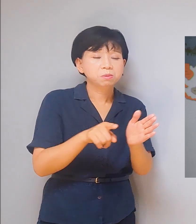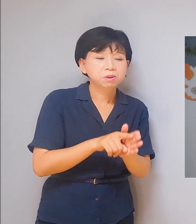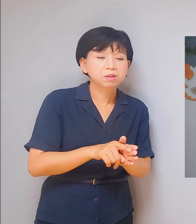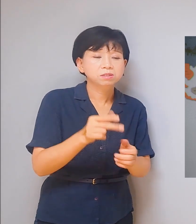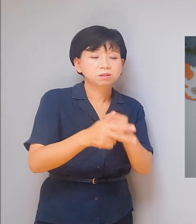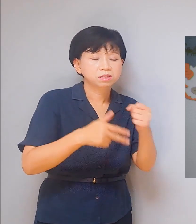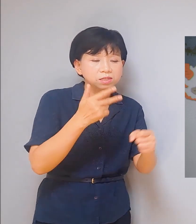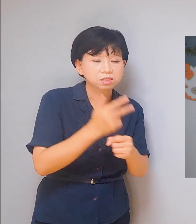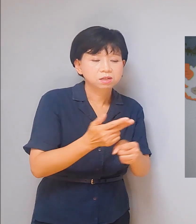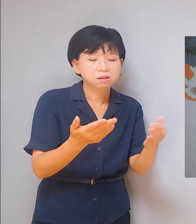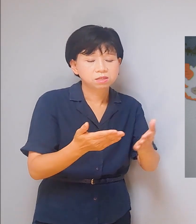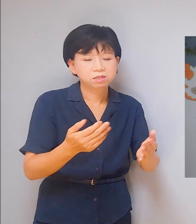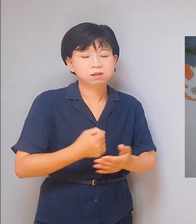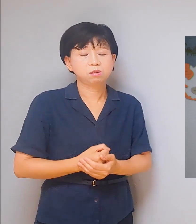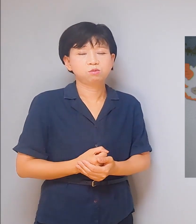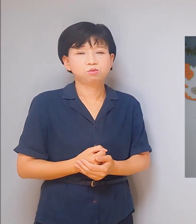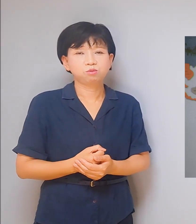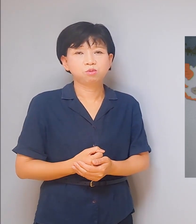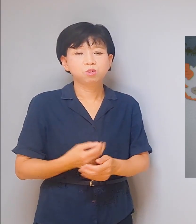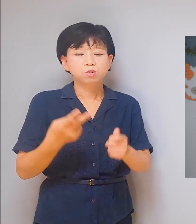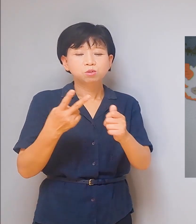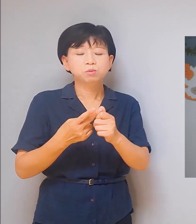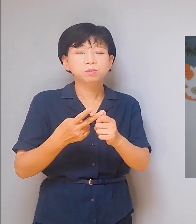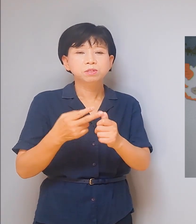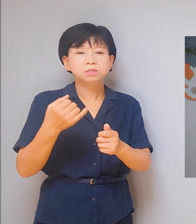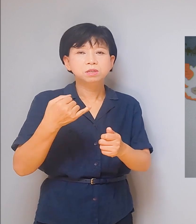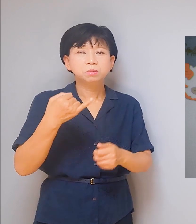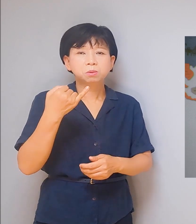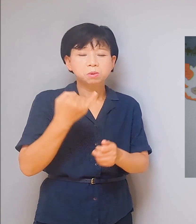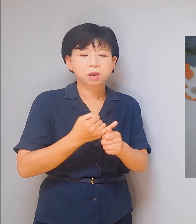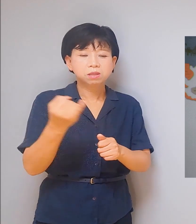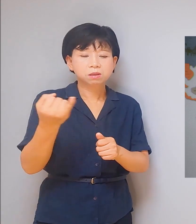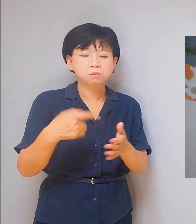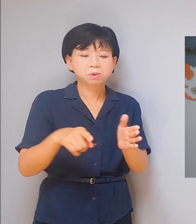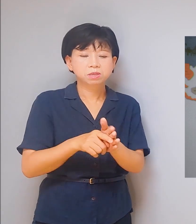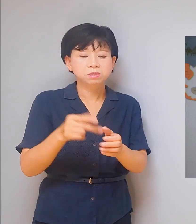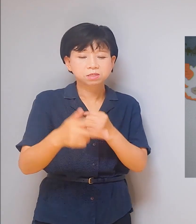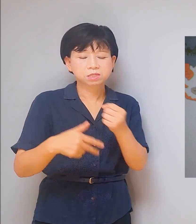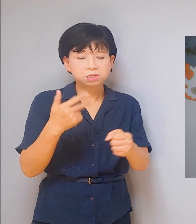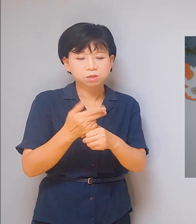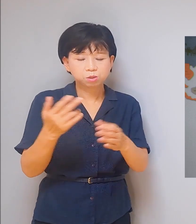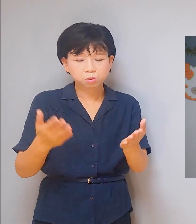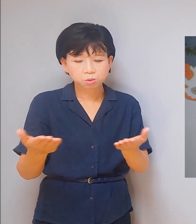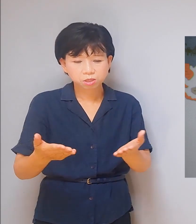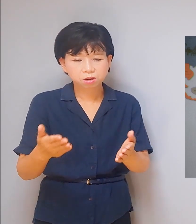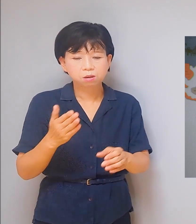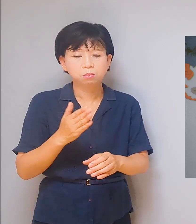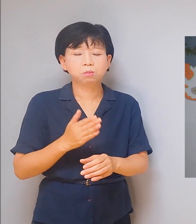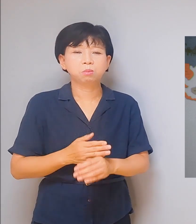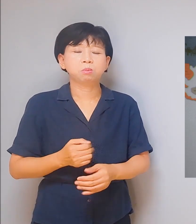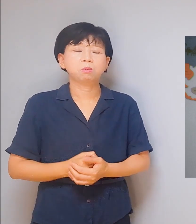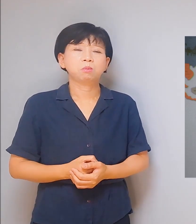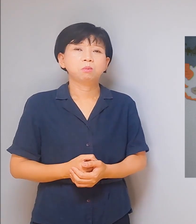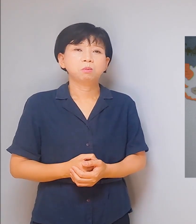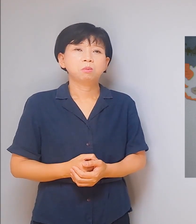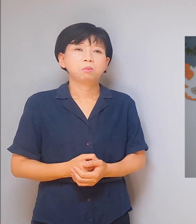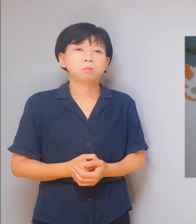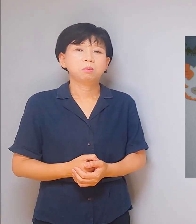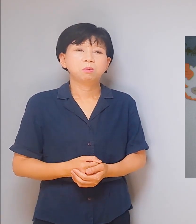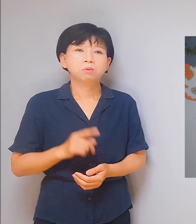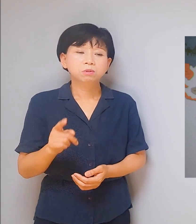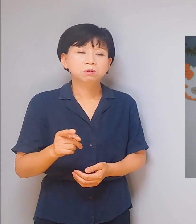다음에 6년 동안 또 자기 재산이 막 생겨가지고 가축들이 많아진 거죠.